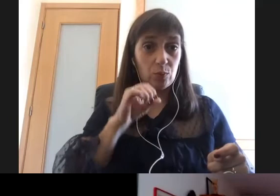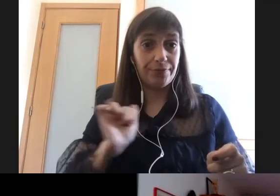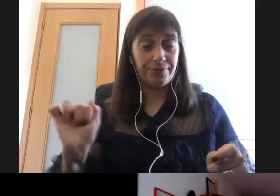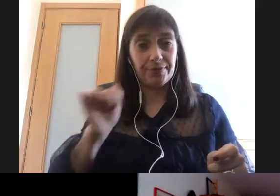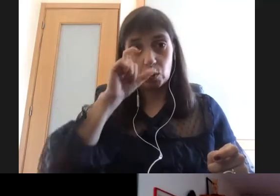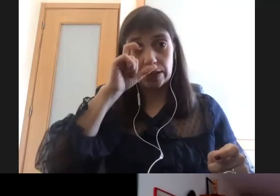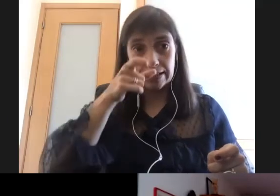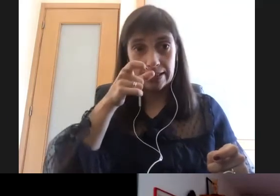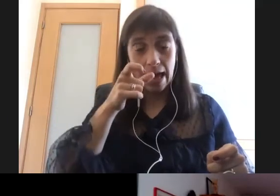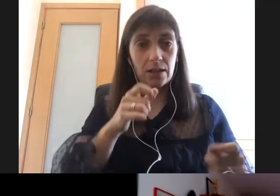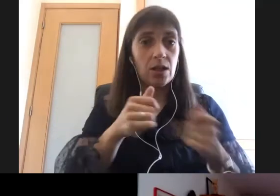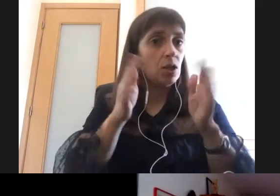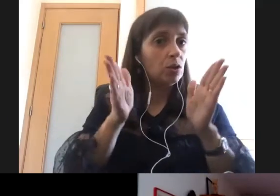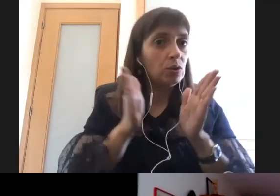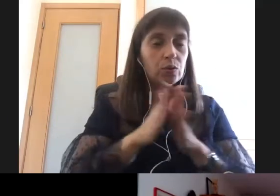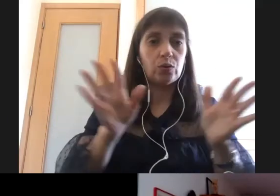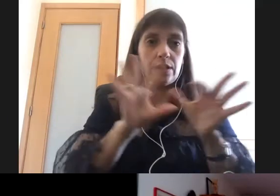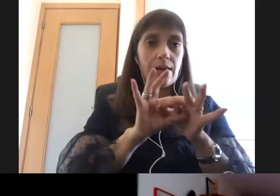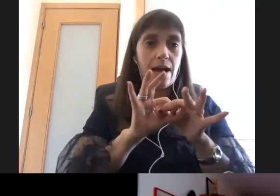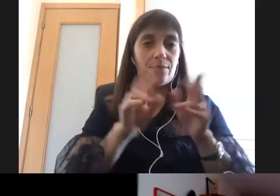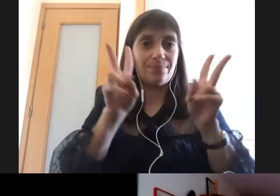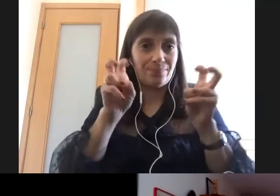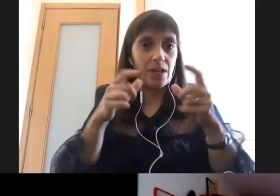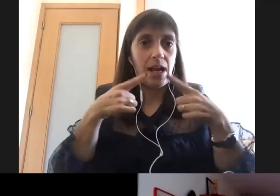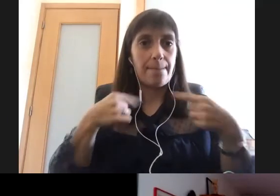todo o movimento dos camisas azuis em Portugal,